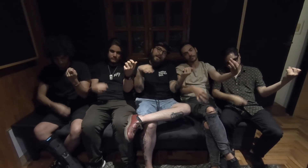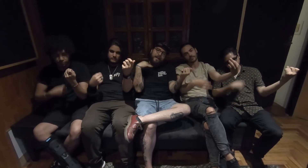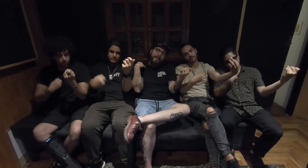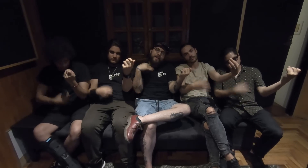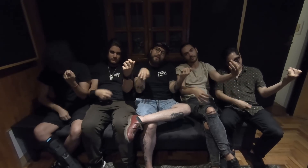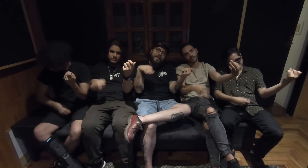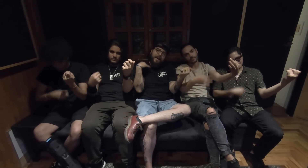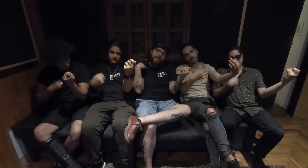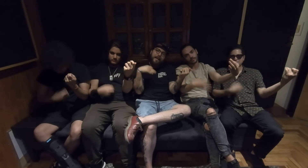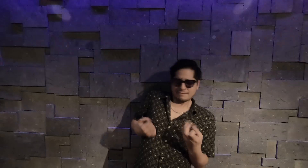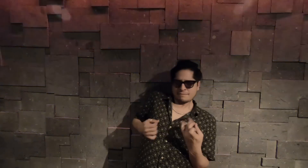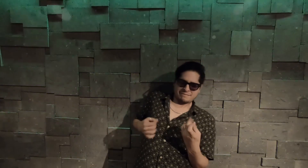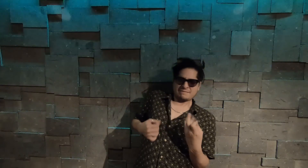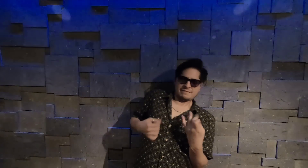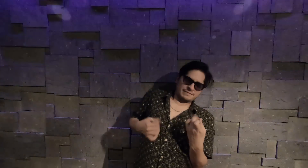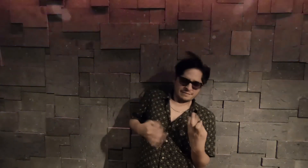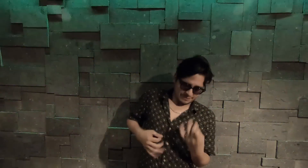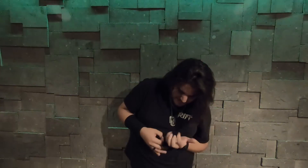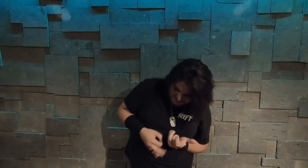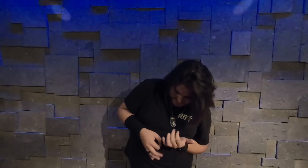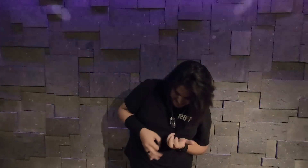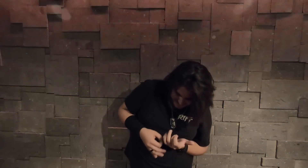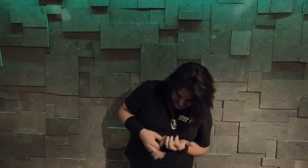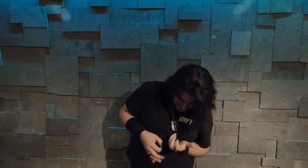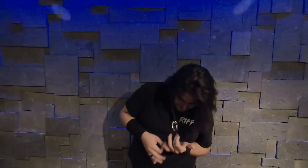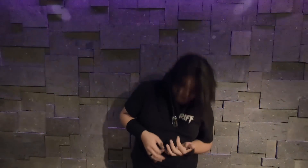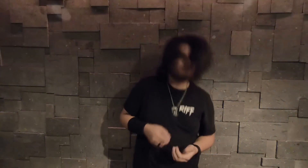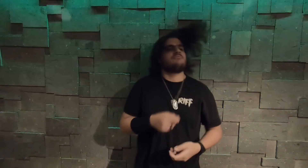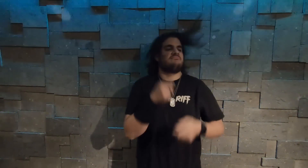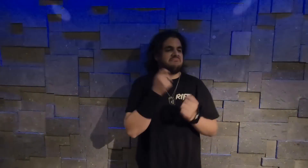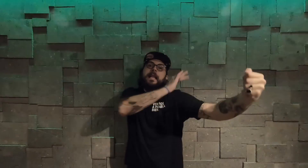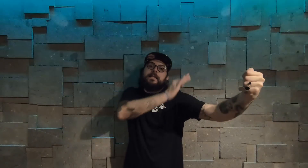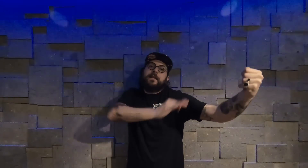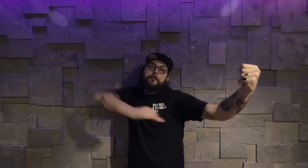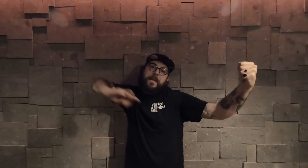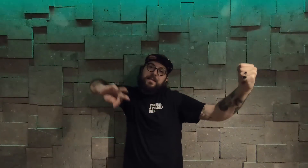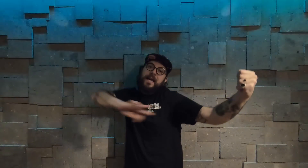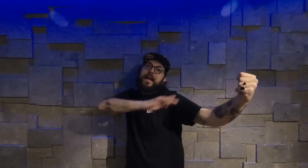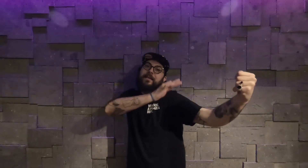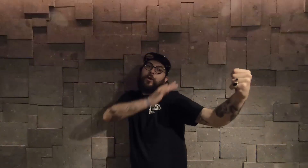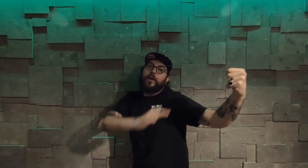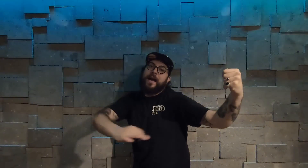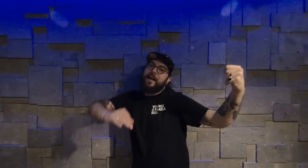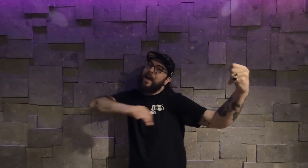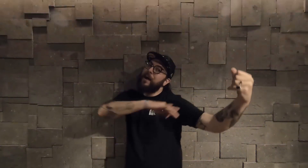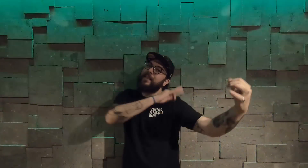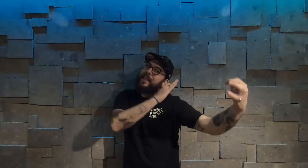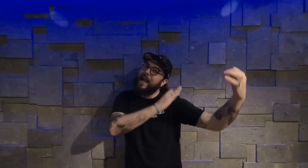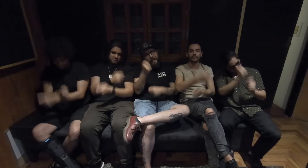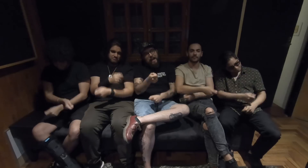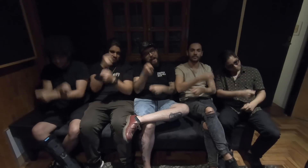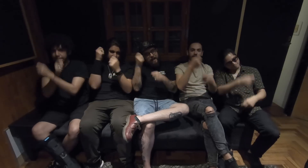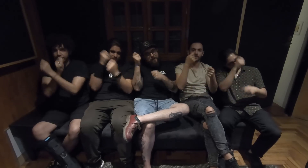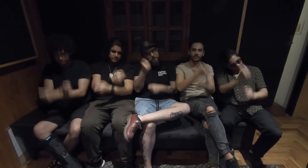la guitarra, para ti que quieres empezar a tocar la bataca.